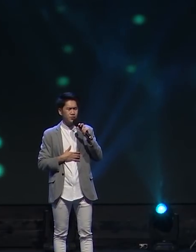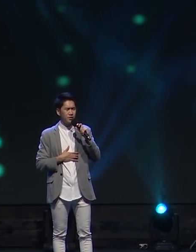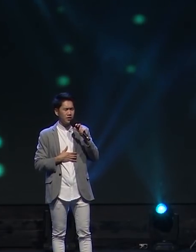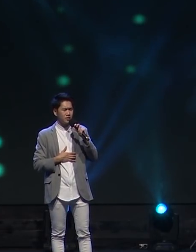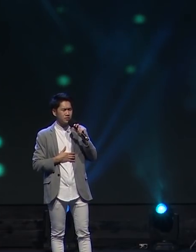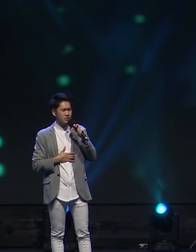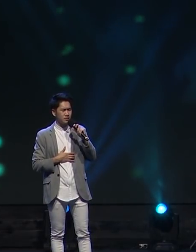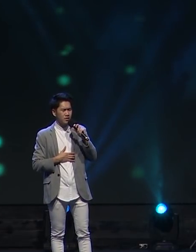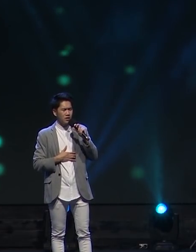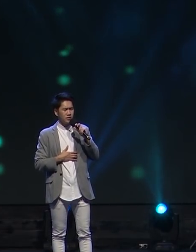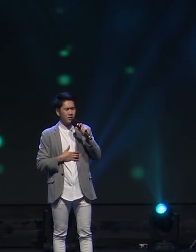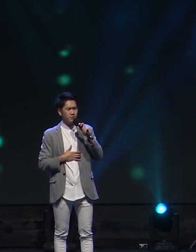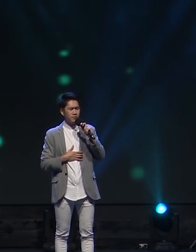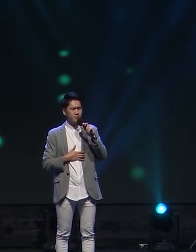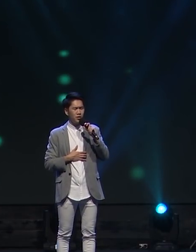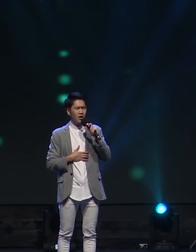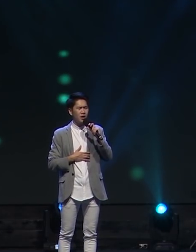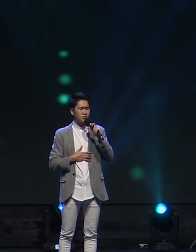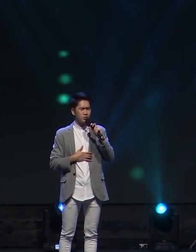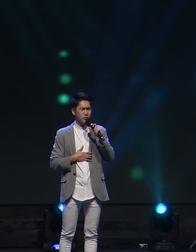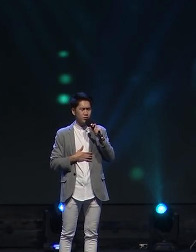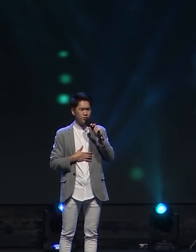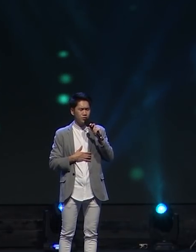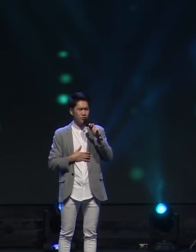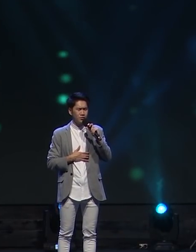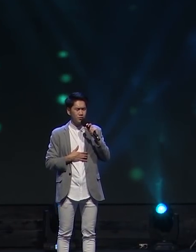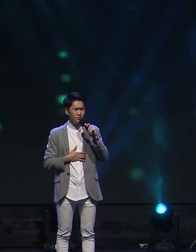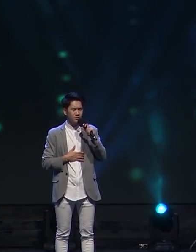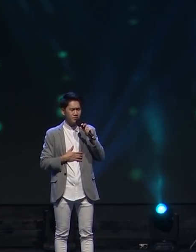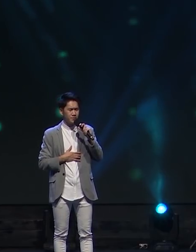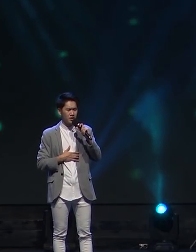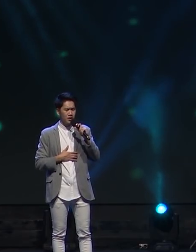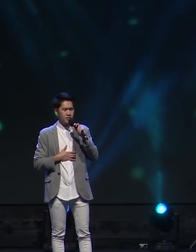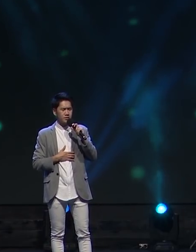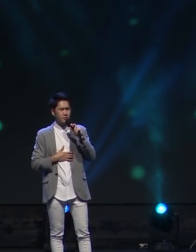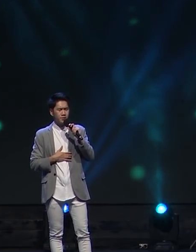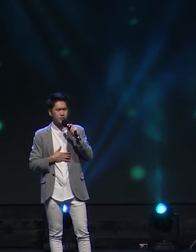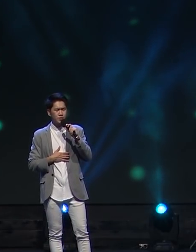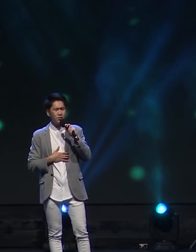bersamamu Tuhan, yang membuatku